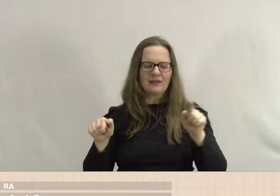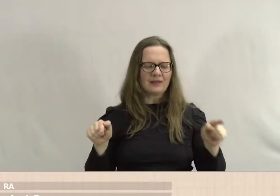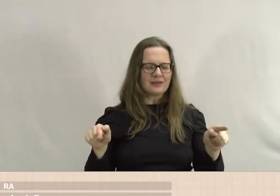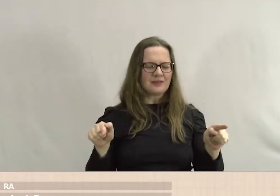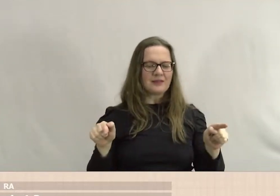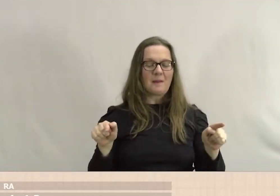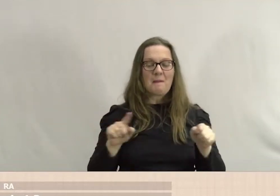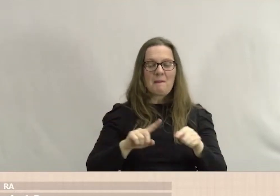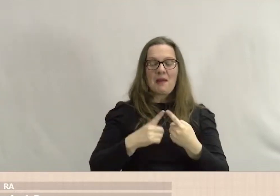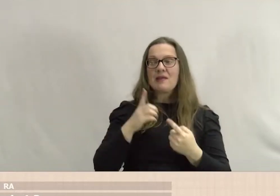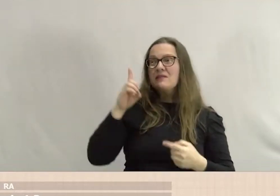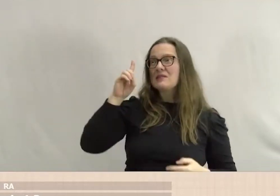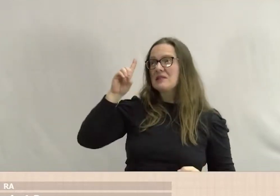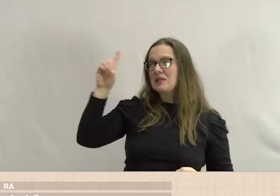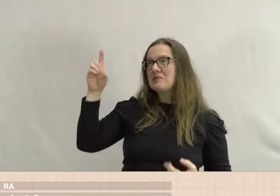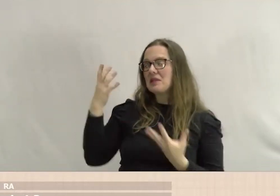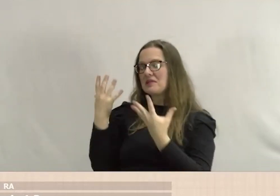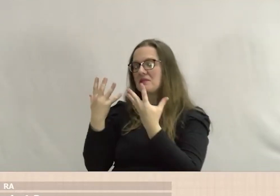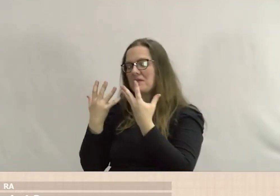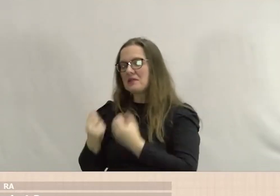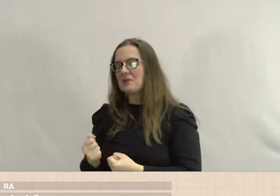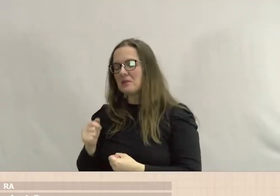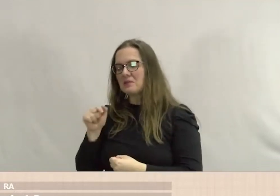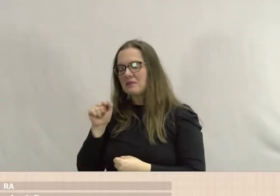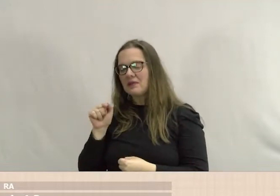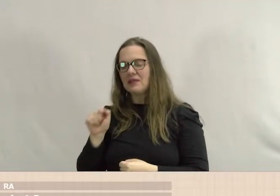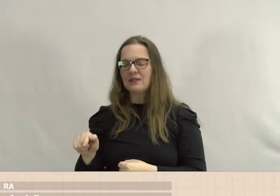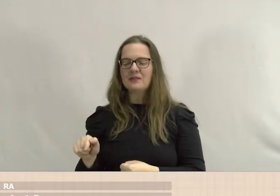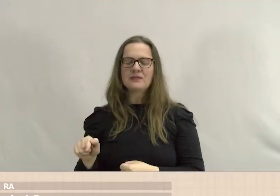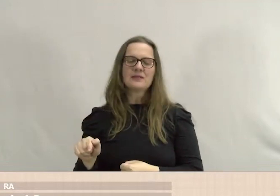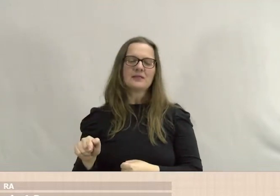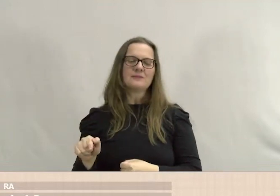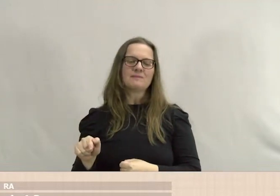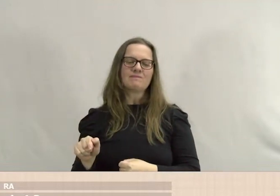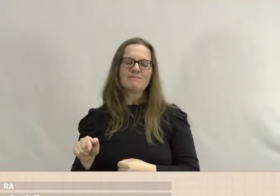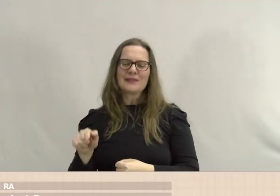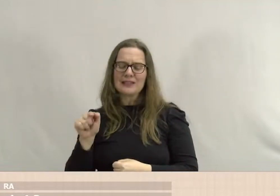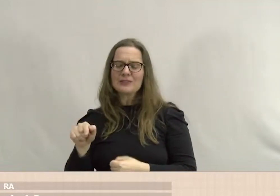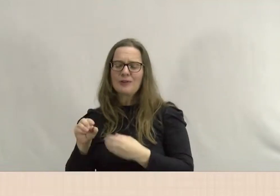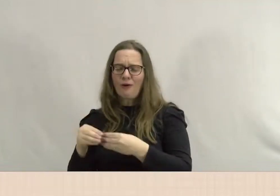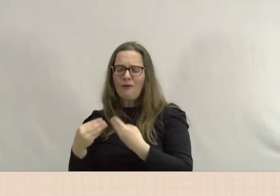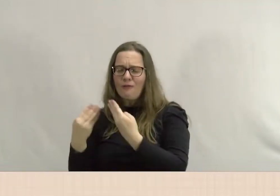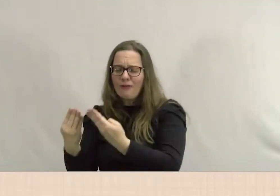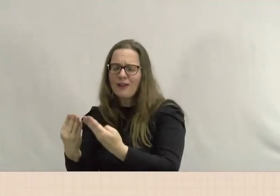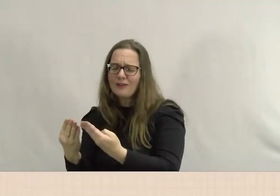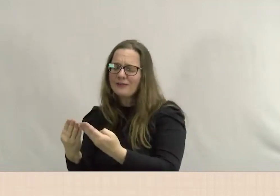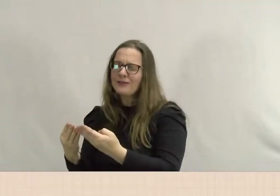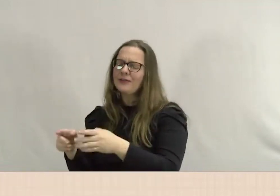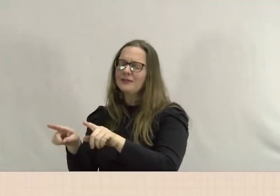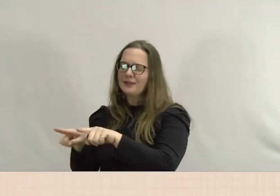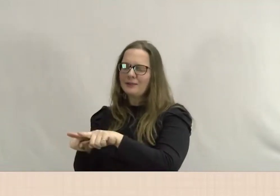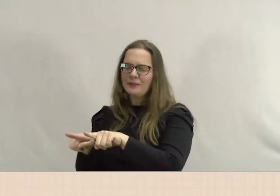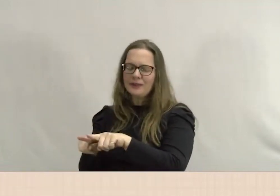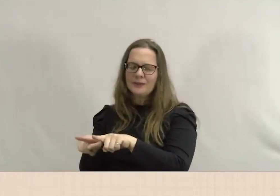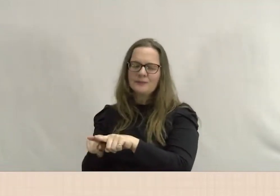o Senhor se agradou de Abel e de sua oferta.